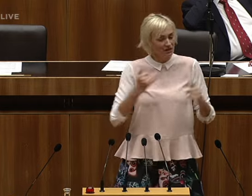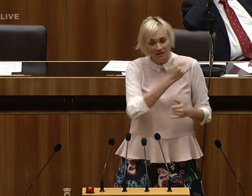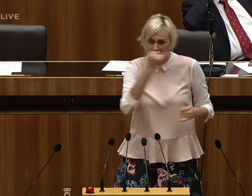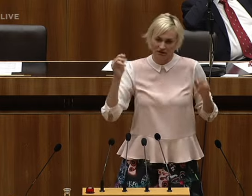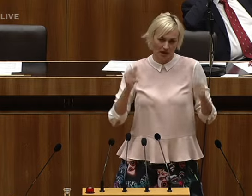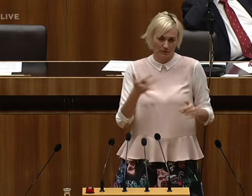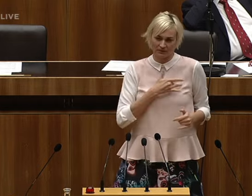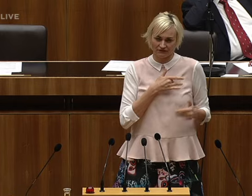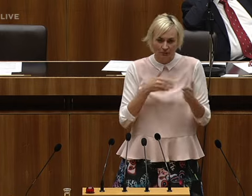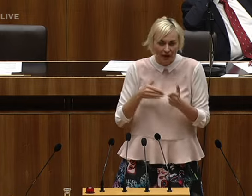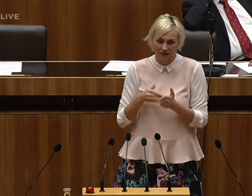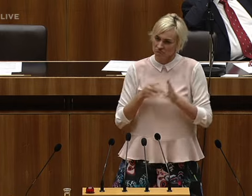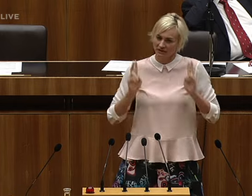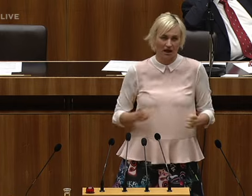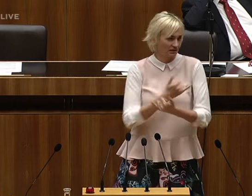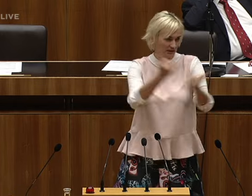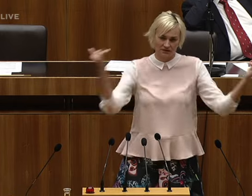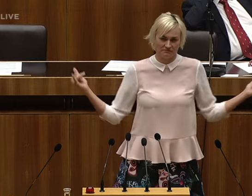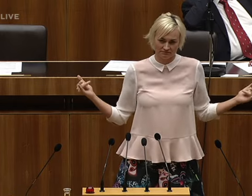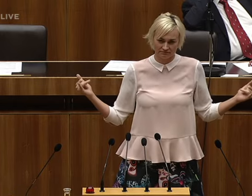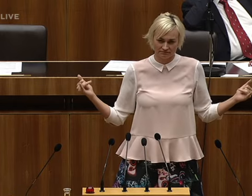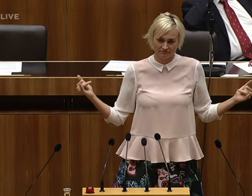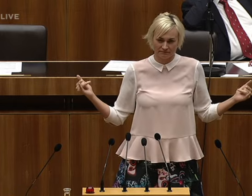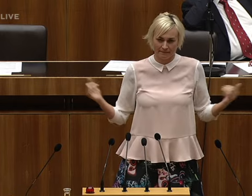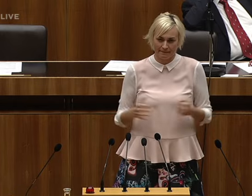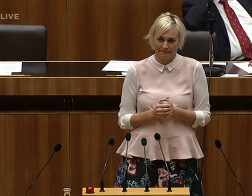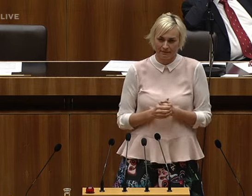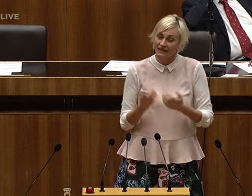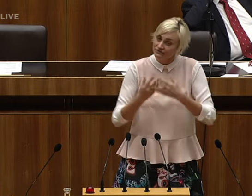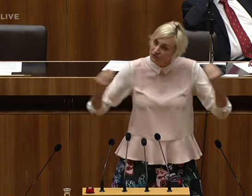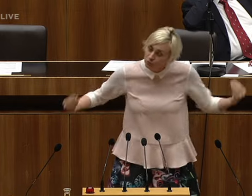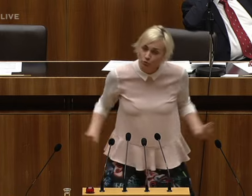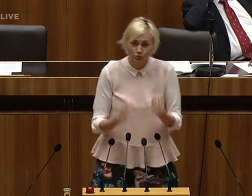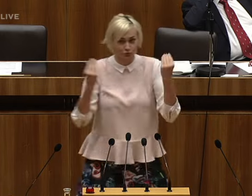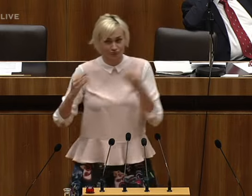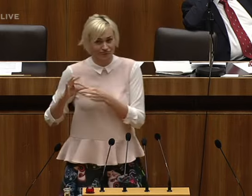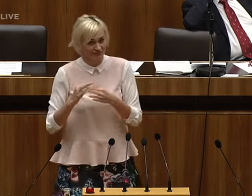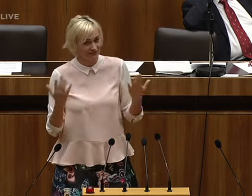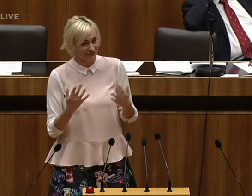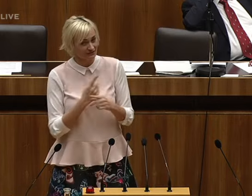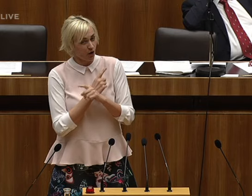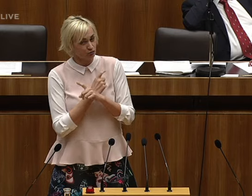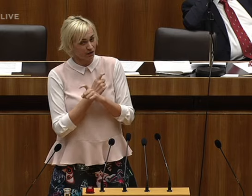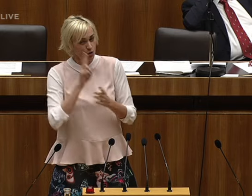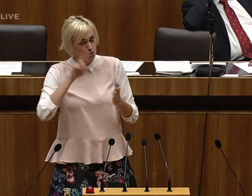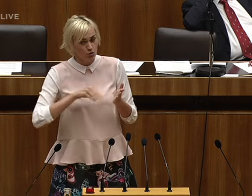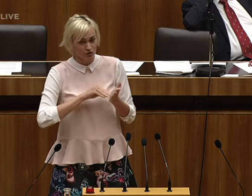Ich denke, ja, es ist jeder von irgendetwas betroffen. Und das war auch der Grund,